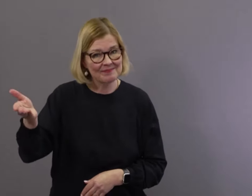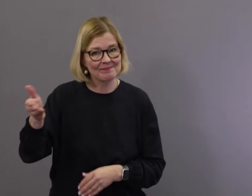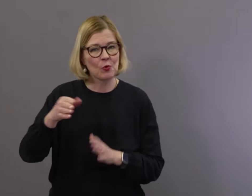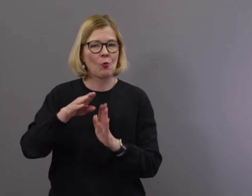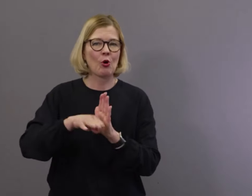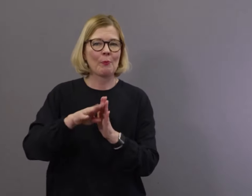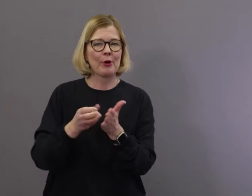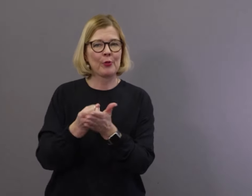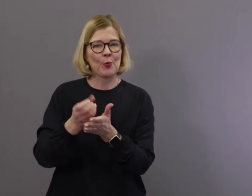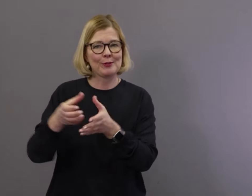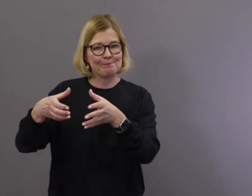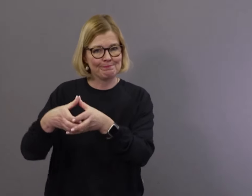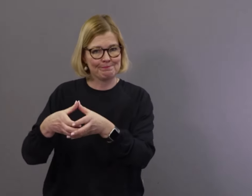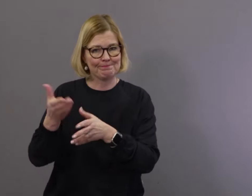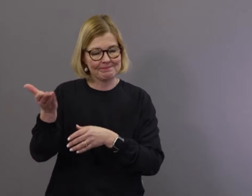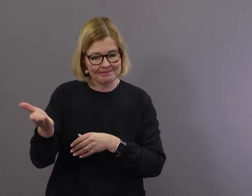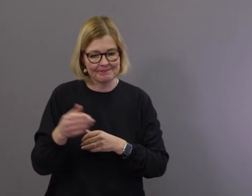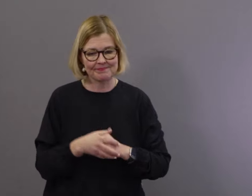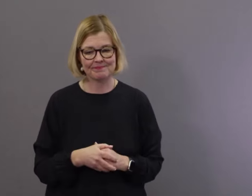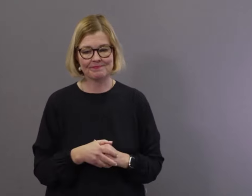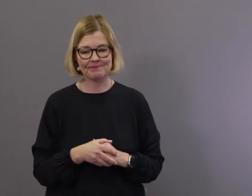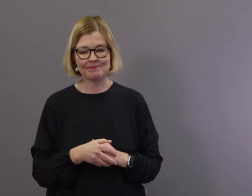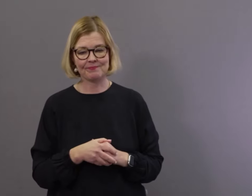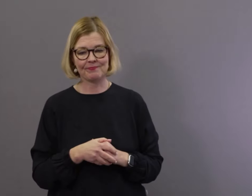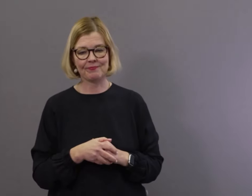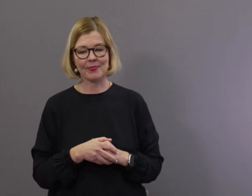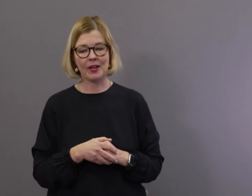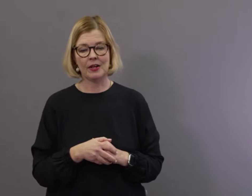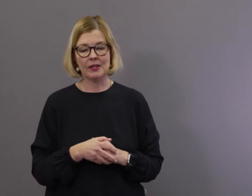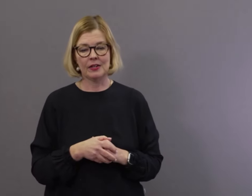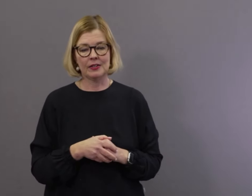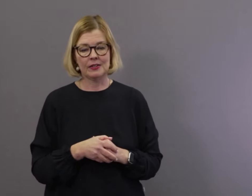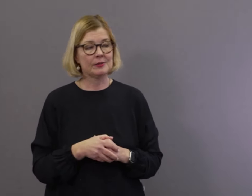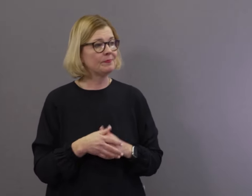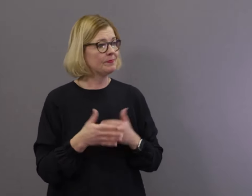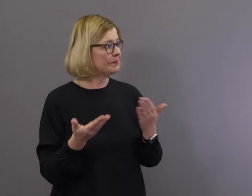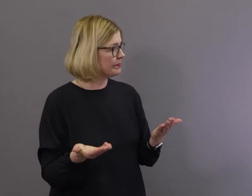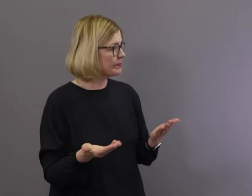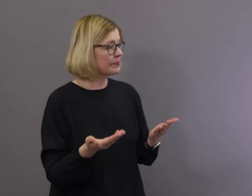maininta luovutetaan Yleisradiolle, Pikku Kakkosen tuotantotiimille.